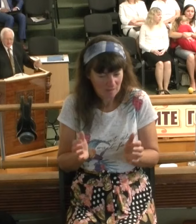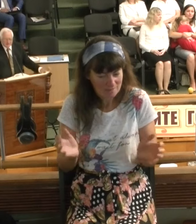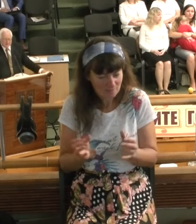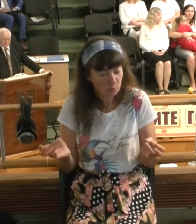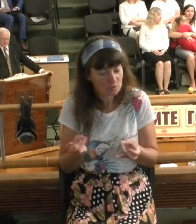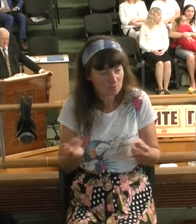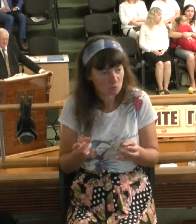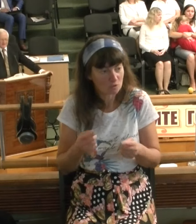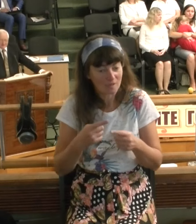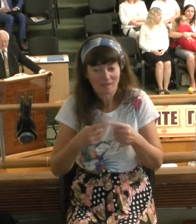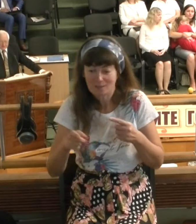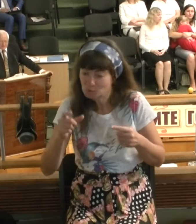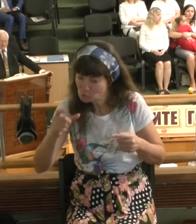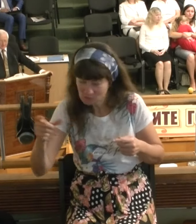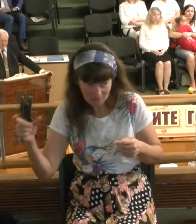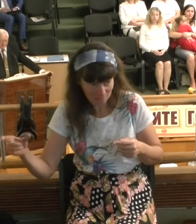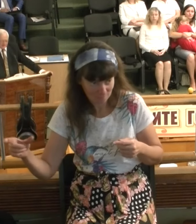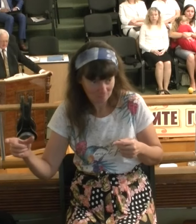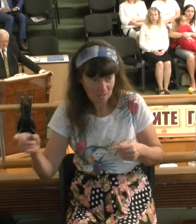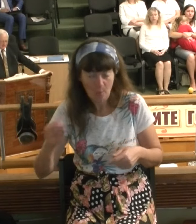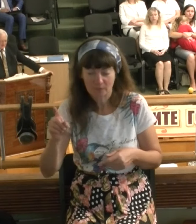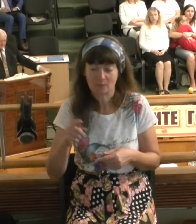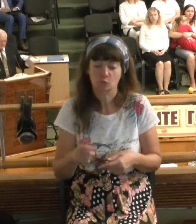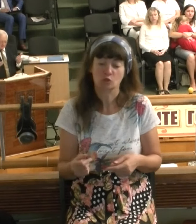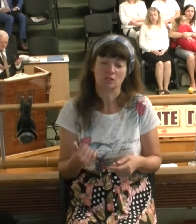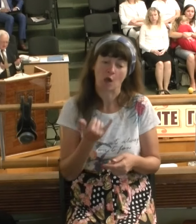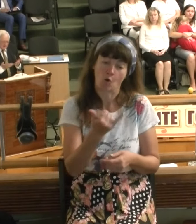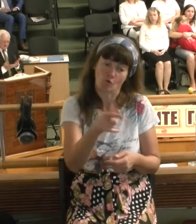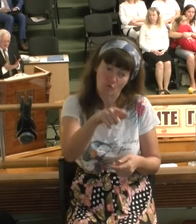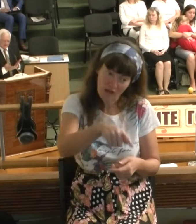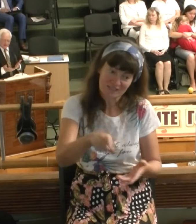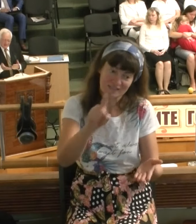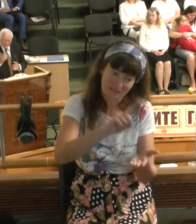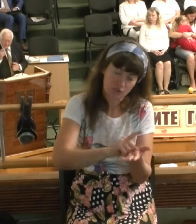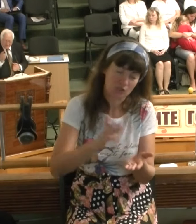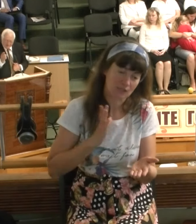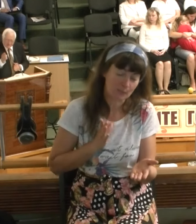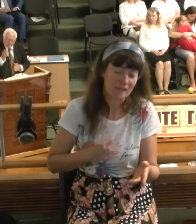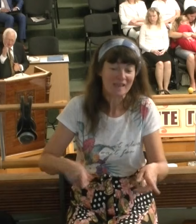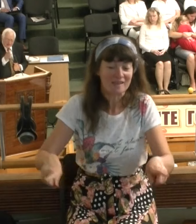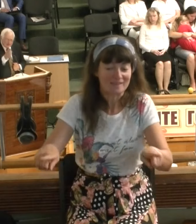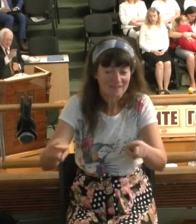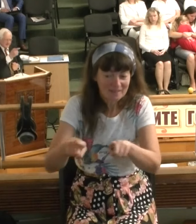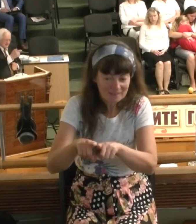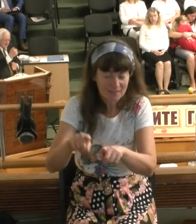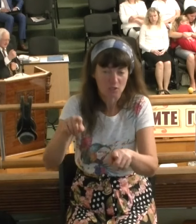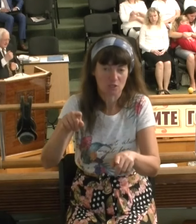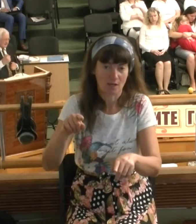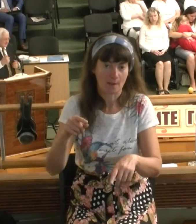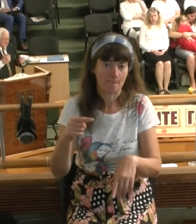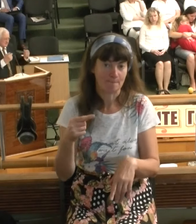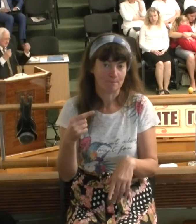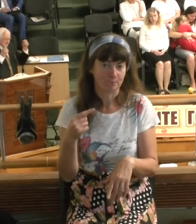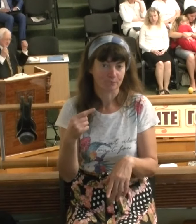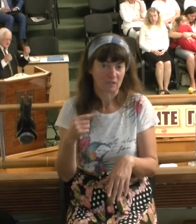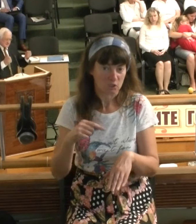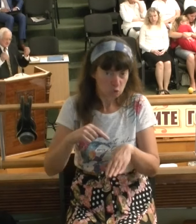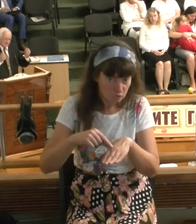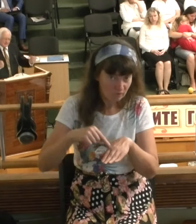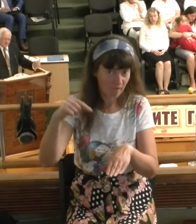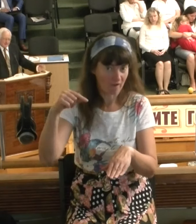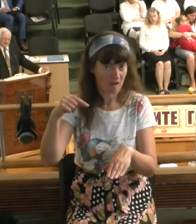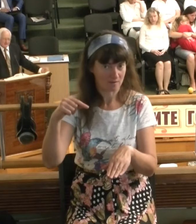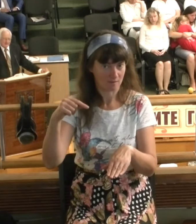вас должны быть те же чувствования. Вот обратите внимание, у вас, в каждом из нас, должны быть те